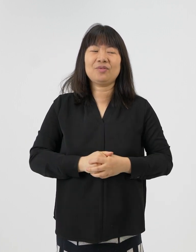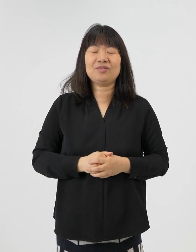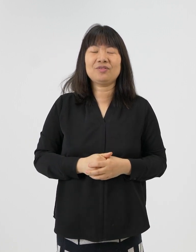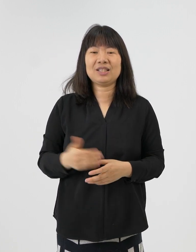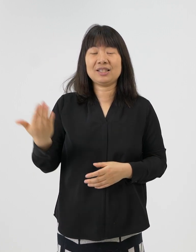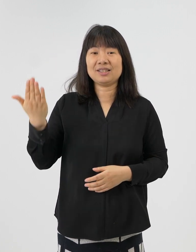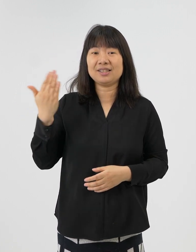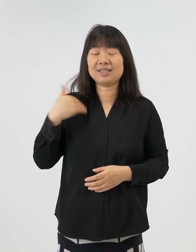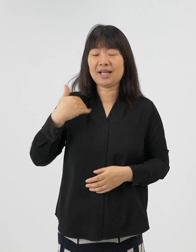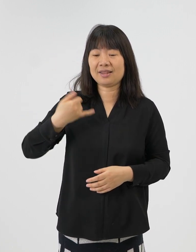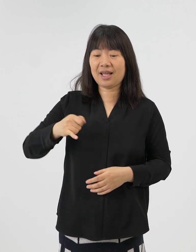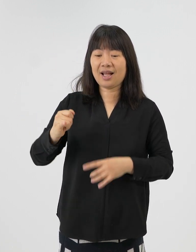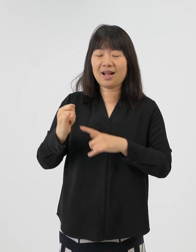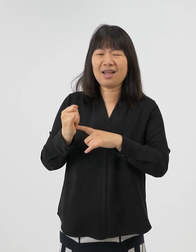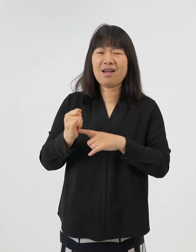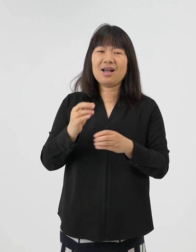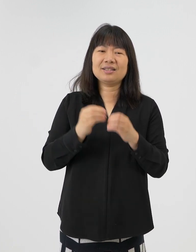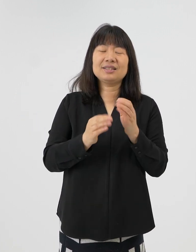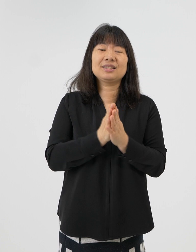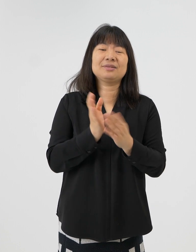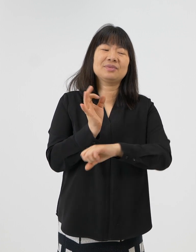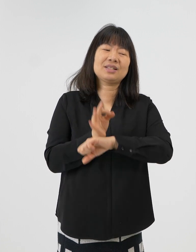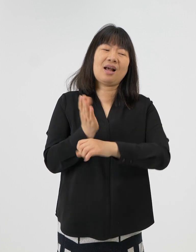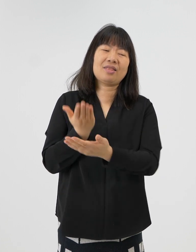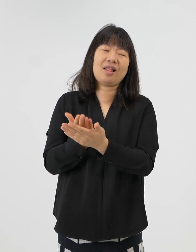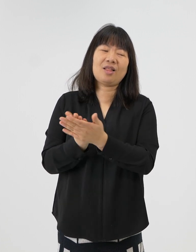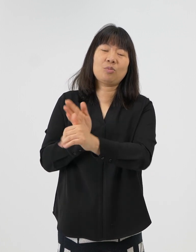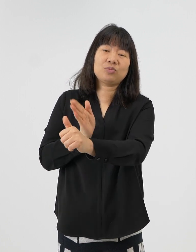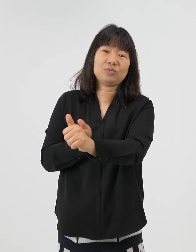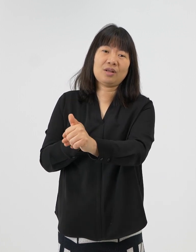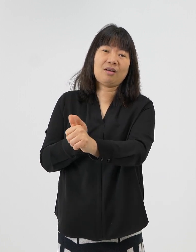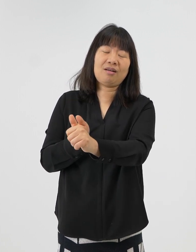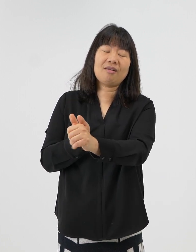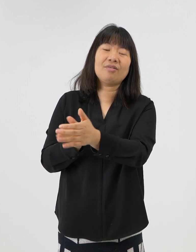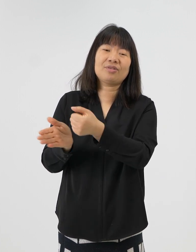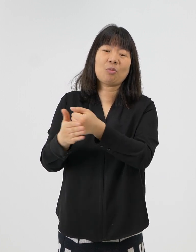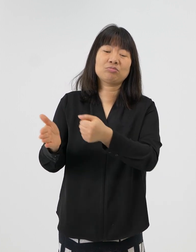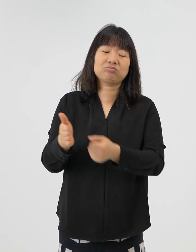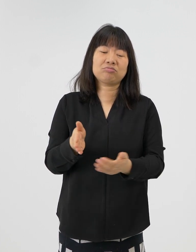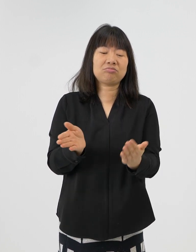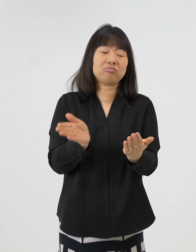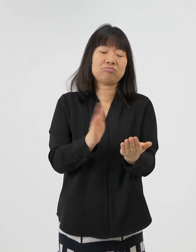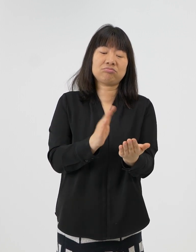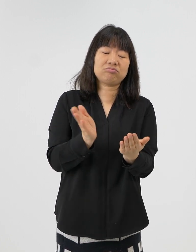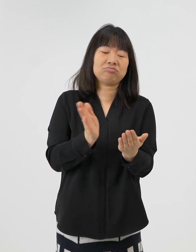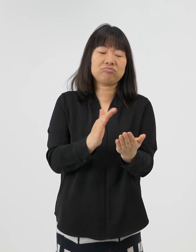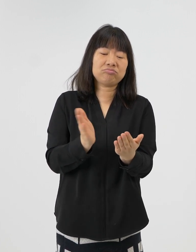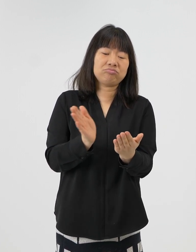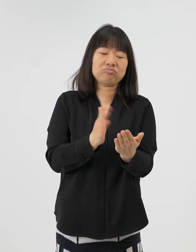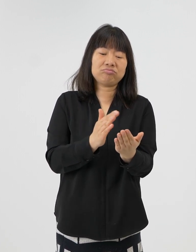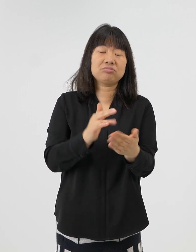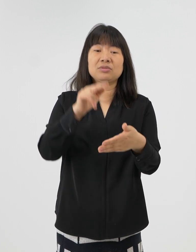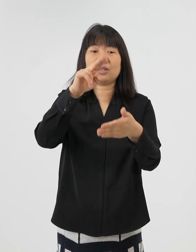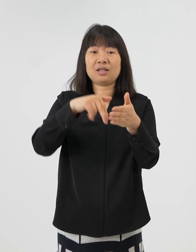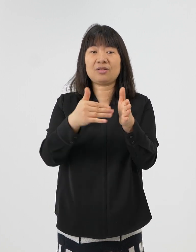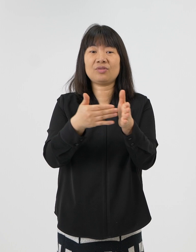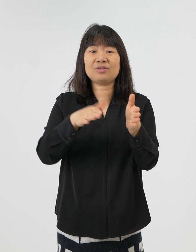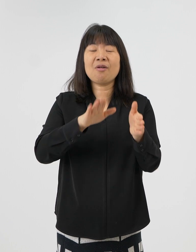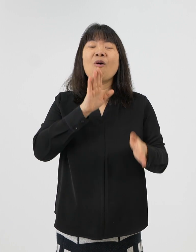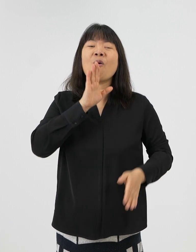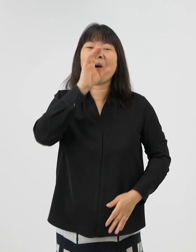전에 우리 딸 보고 좀 그 시집을 사다 달라 그래서 그 시집을 뒤척거리면서 읽었는데 아,